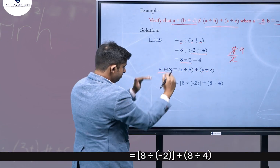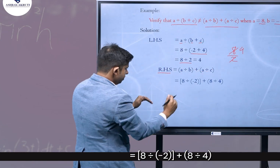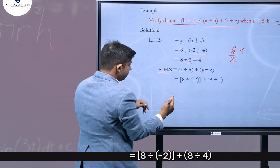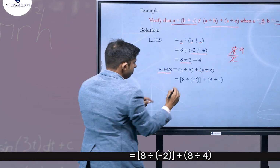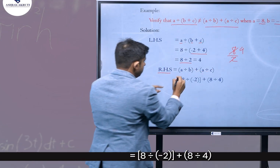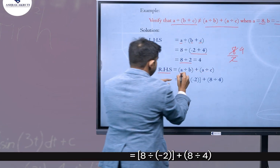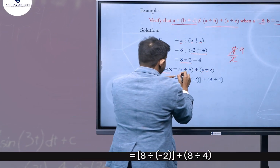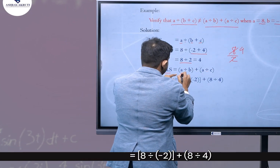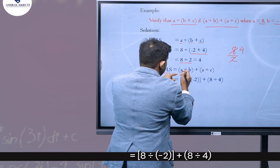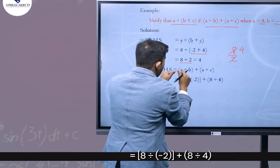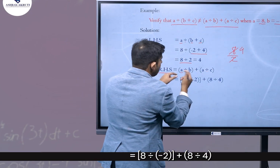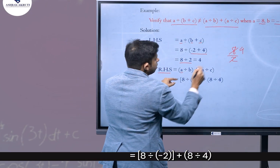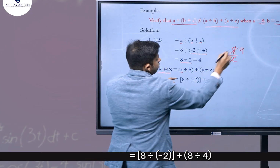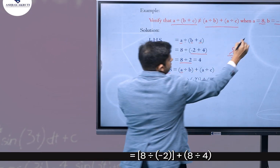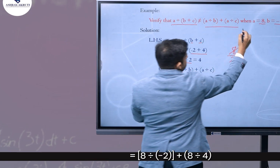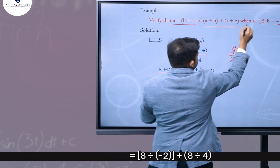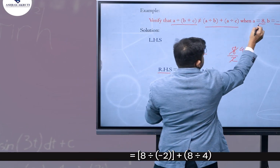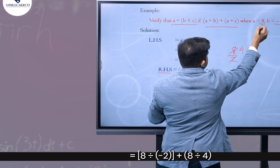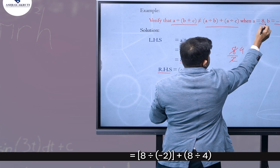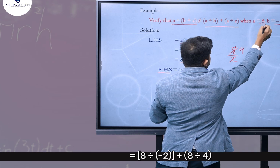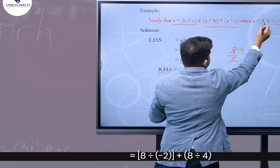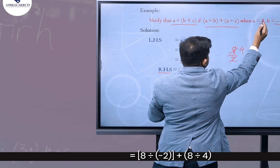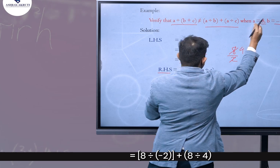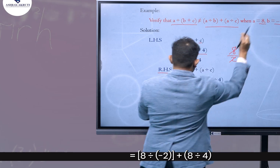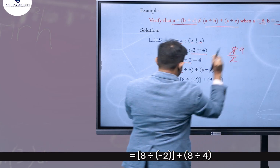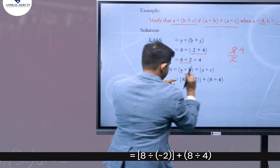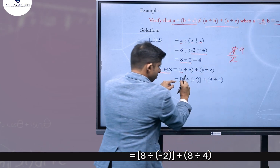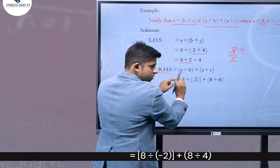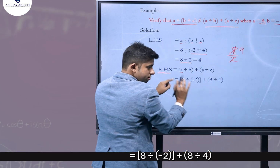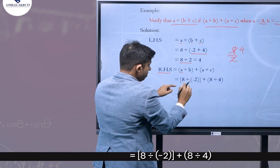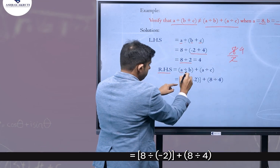देतो 8 divided by -2 plus 8 divided by 4.